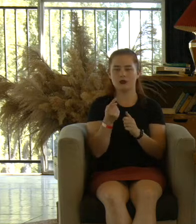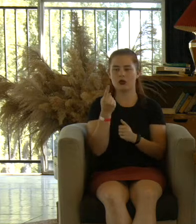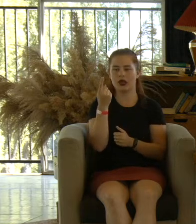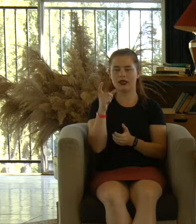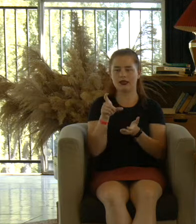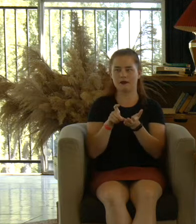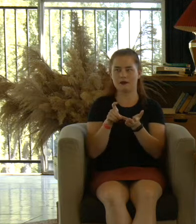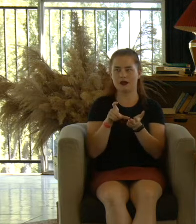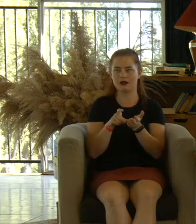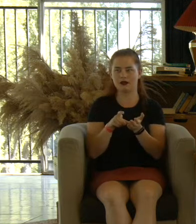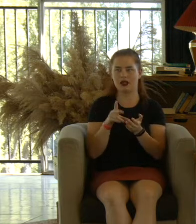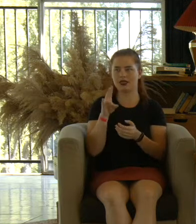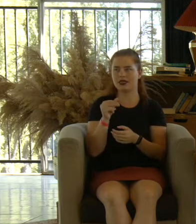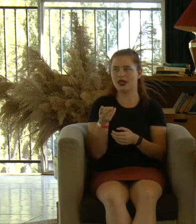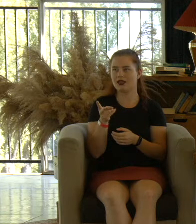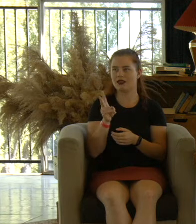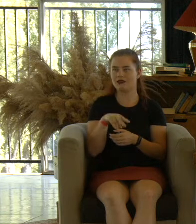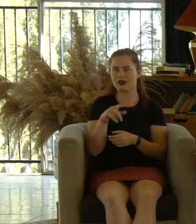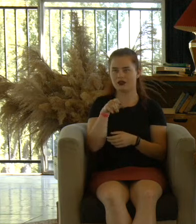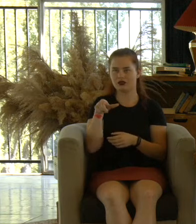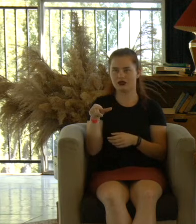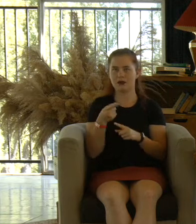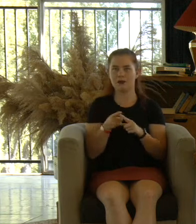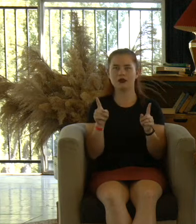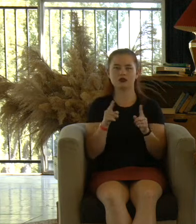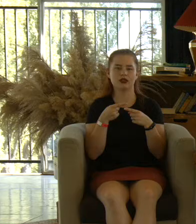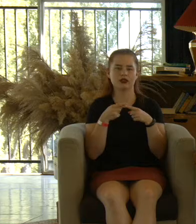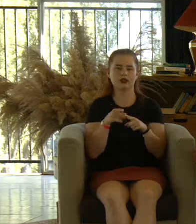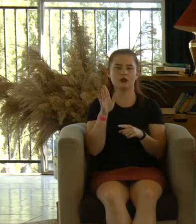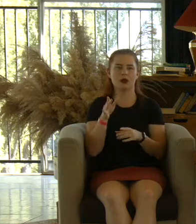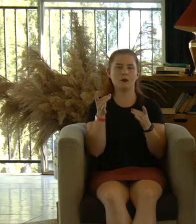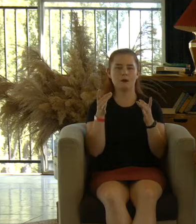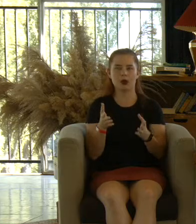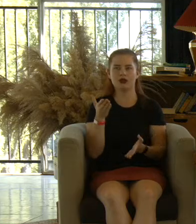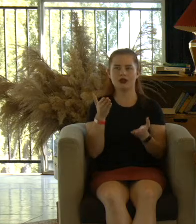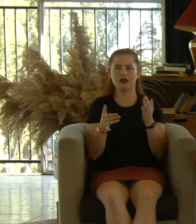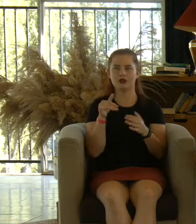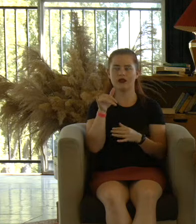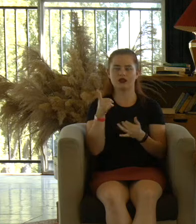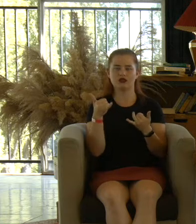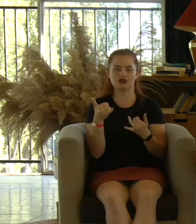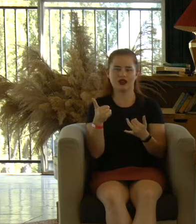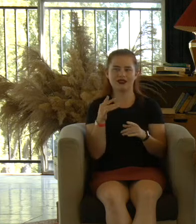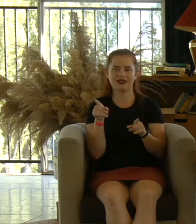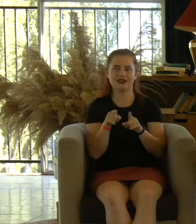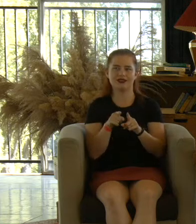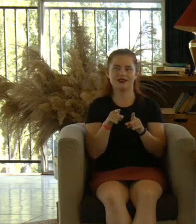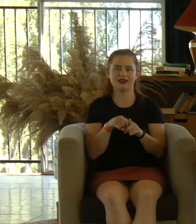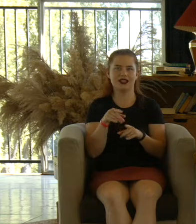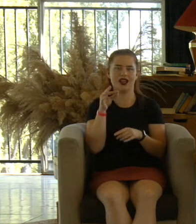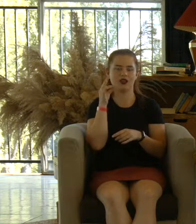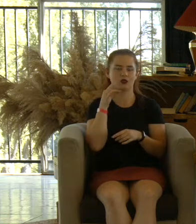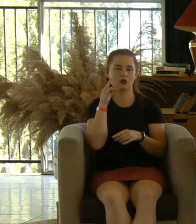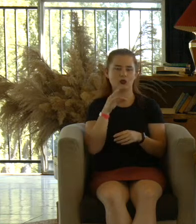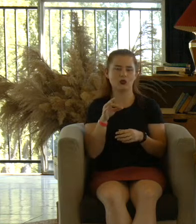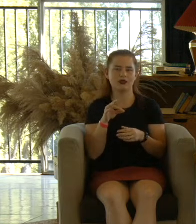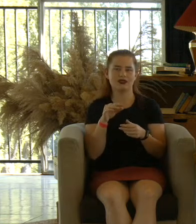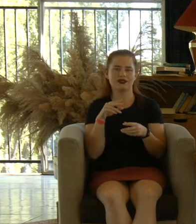бокал на двоих. Это просто будет технически проще, как бы, да? То есть если ваши слюни уже и так смешиваются в обычной